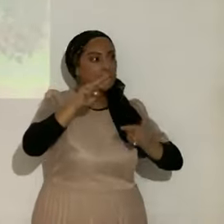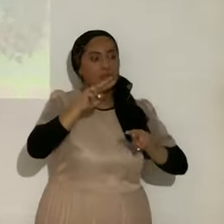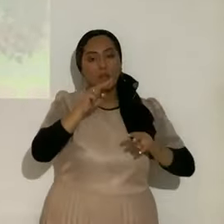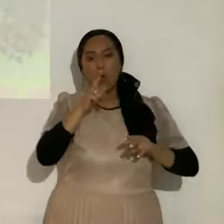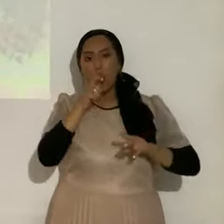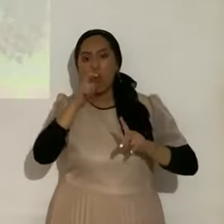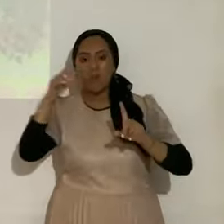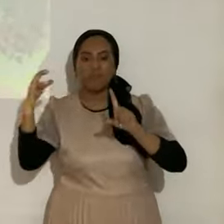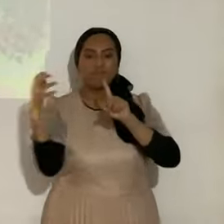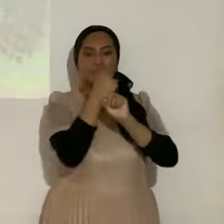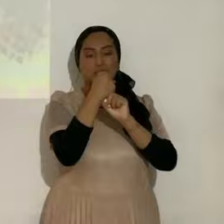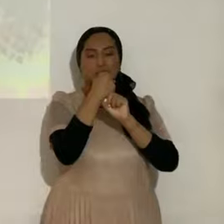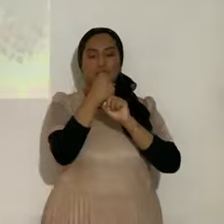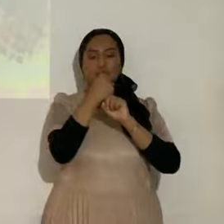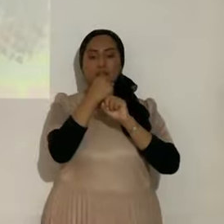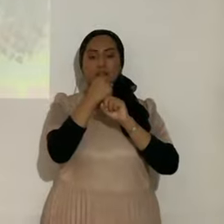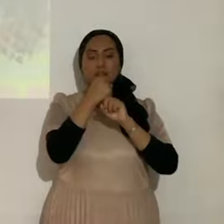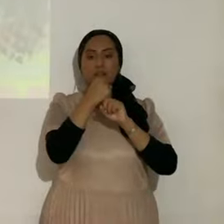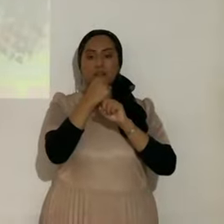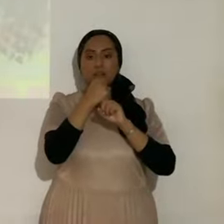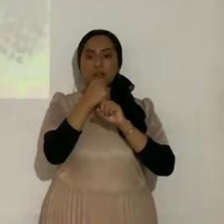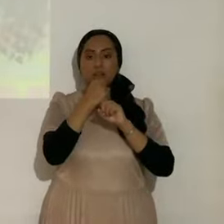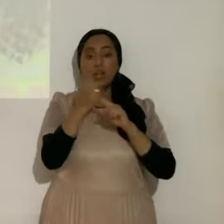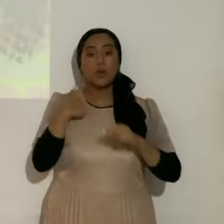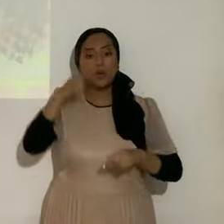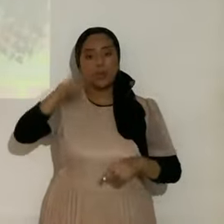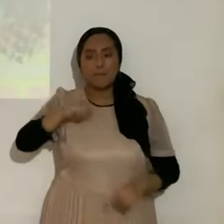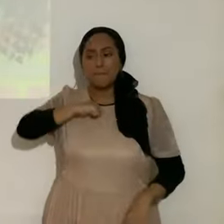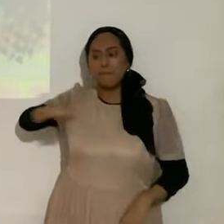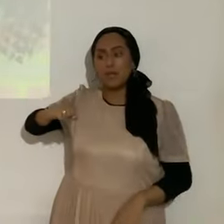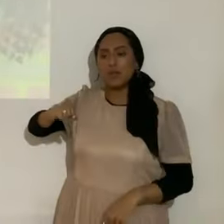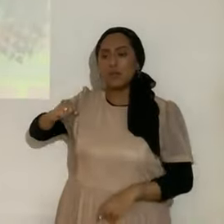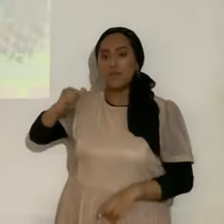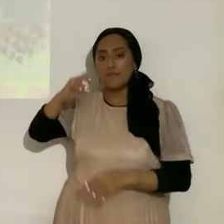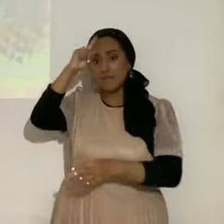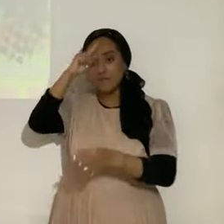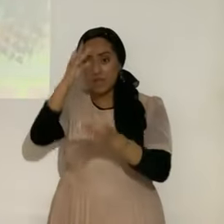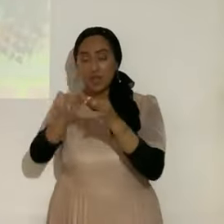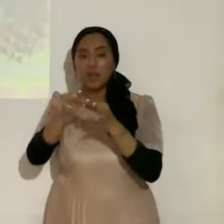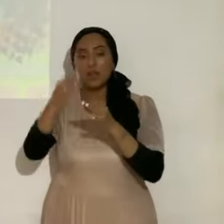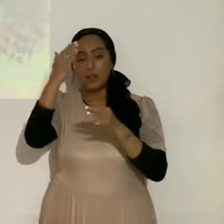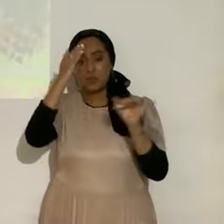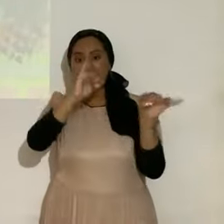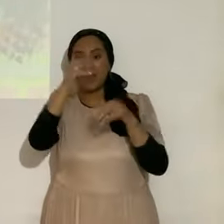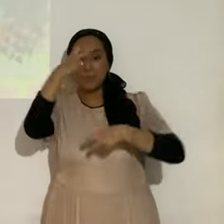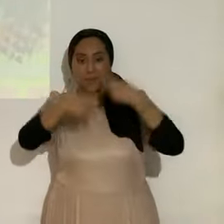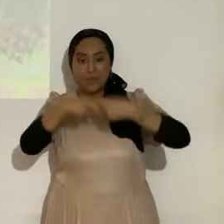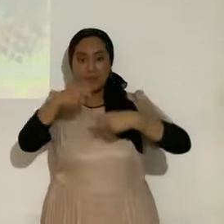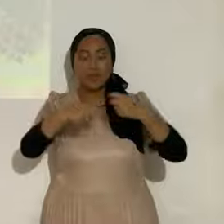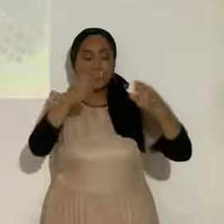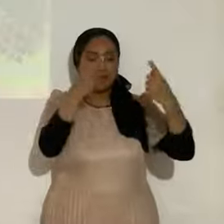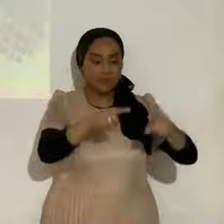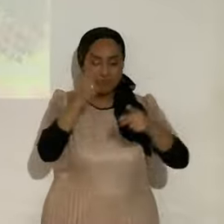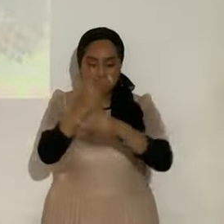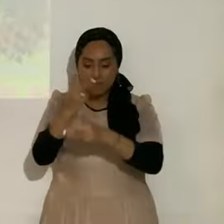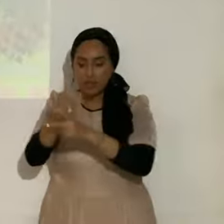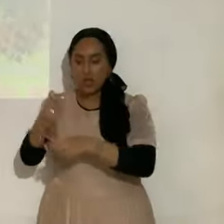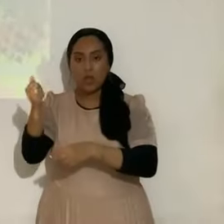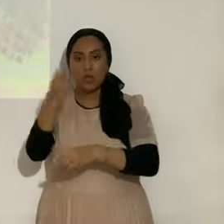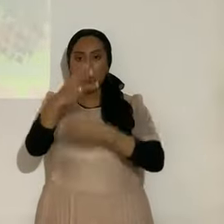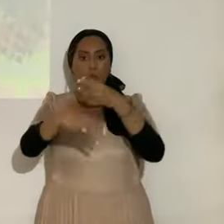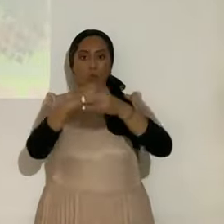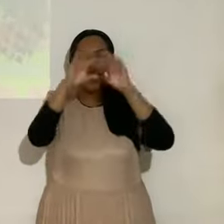devorar, al cual resistir firmes en la fe, sabiendo que los mismos padecimientos se van cumpliendo en vuestros hermanos en todo